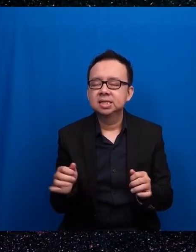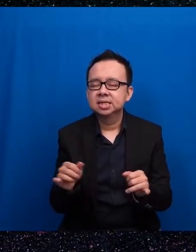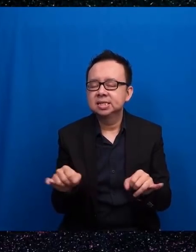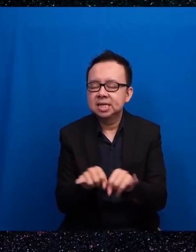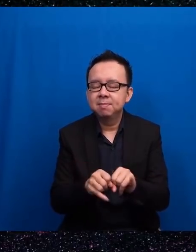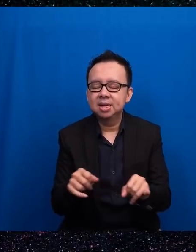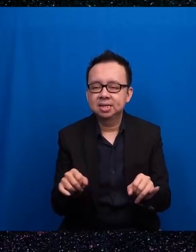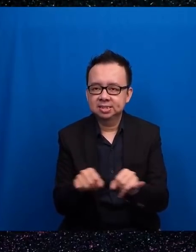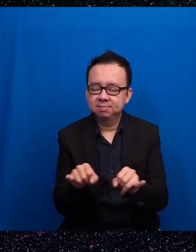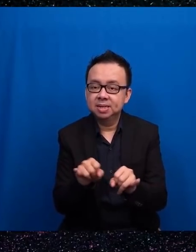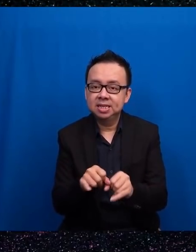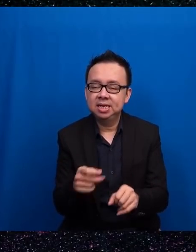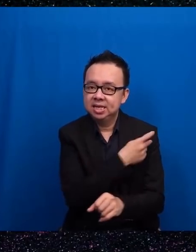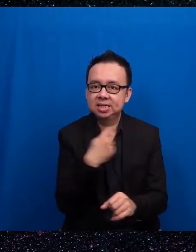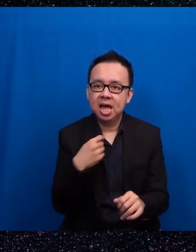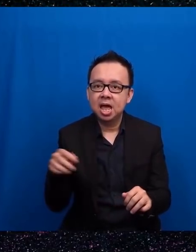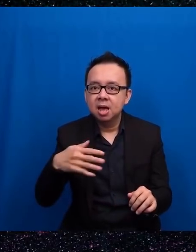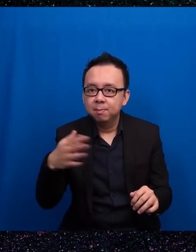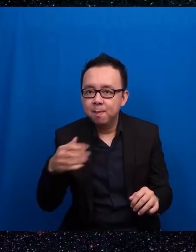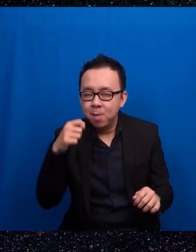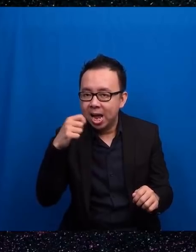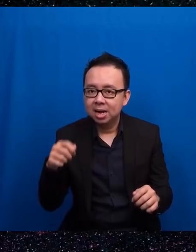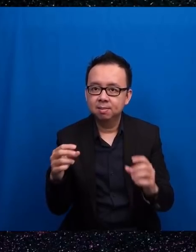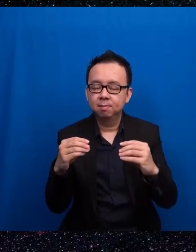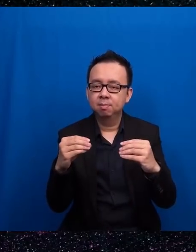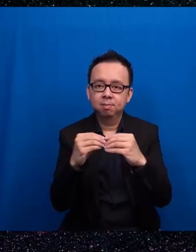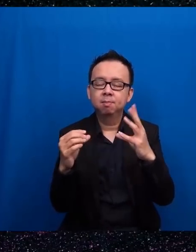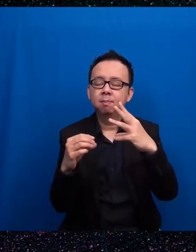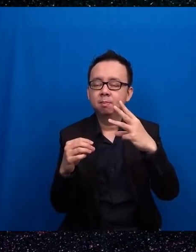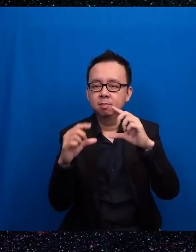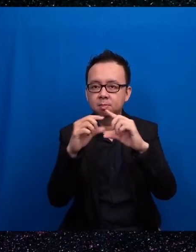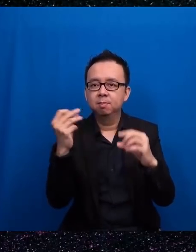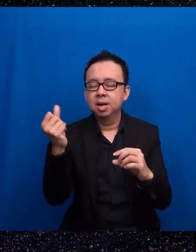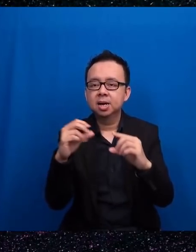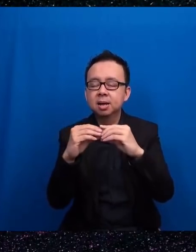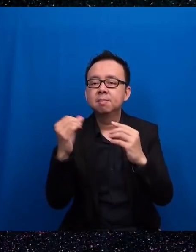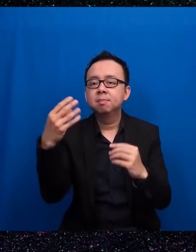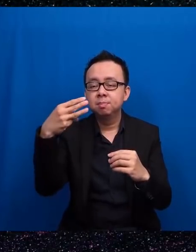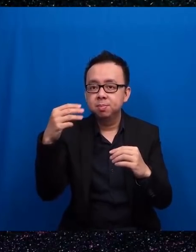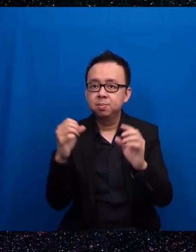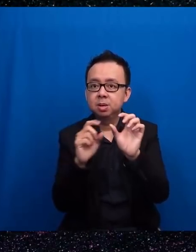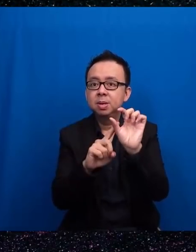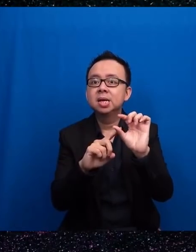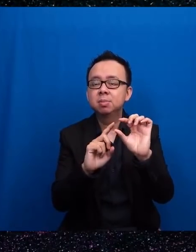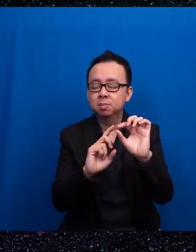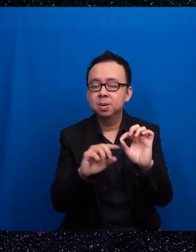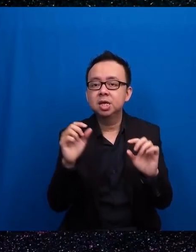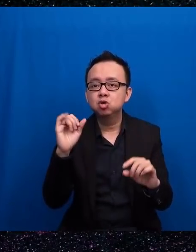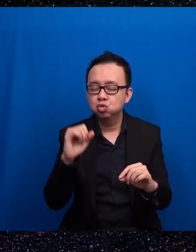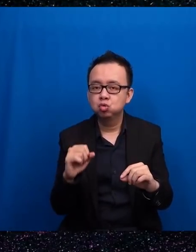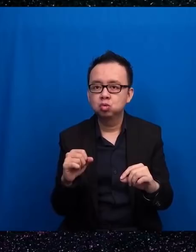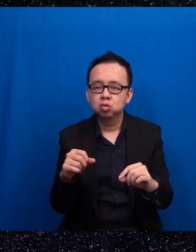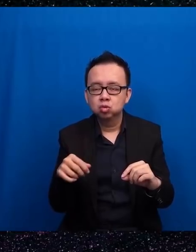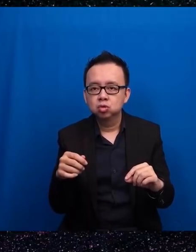kipasi. Kalau masih ada selera di hati anak Anda, ingin tahu tentang Anda, ayo beri minyak ke atas api